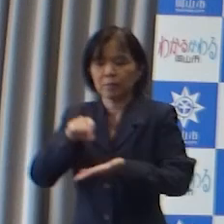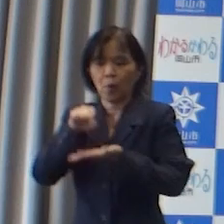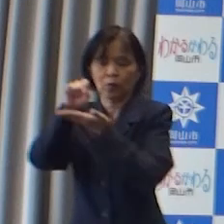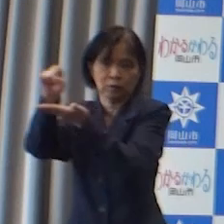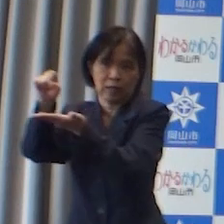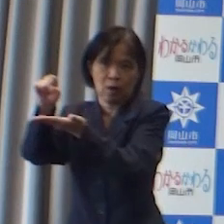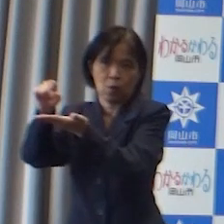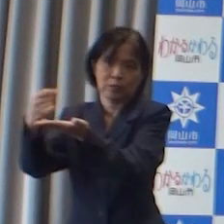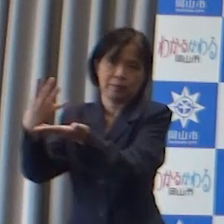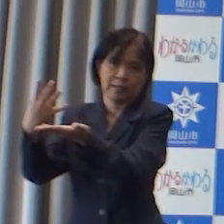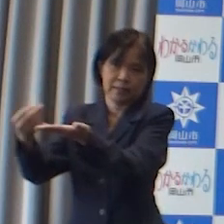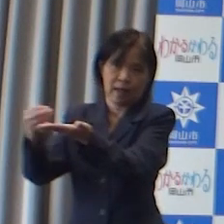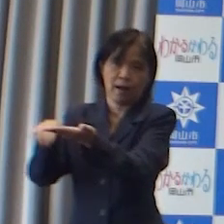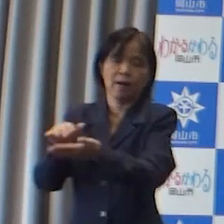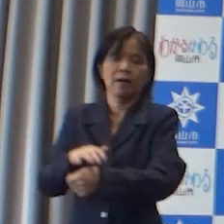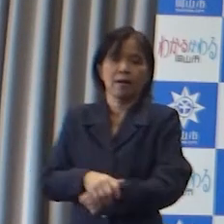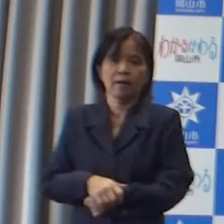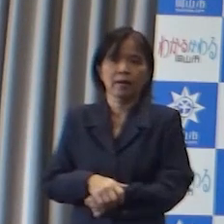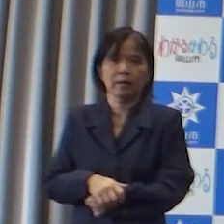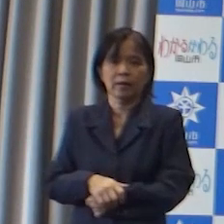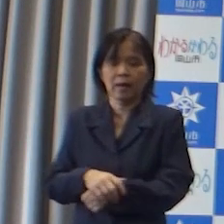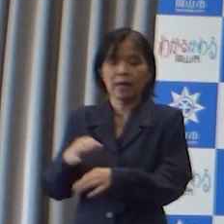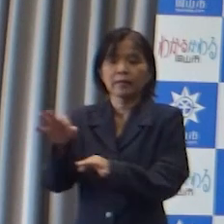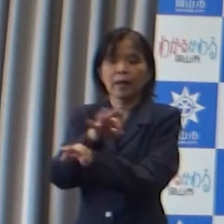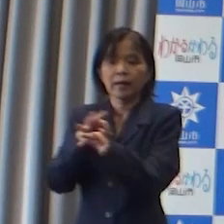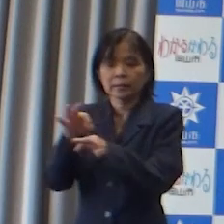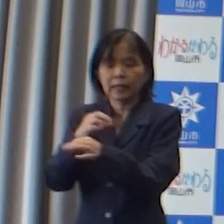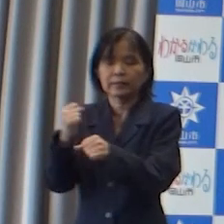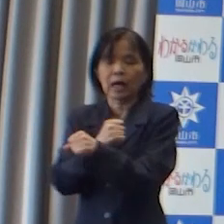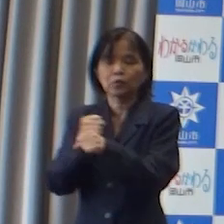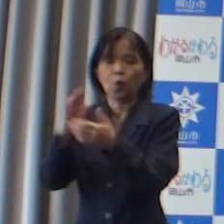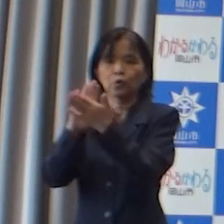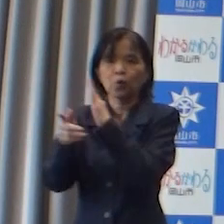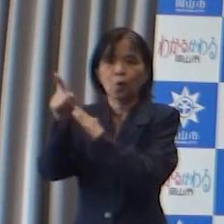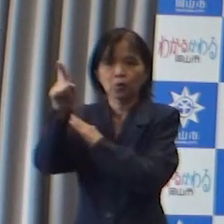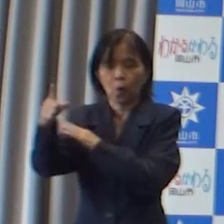をしました。経済産業省の対応